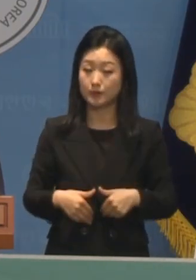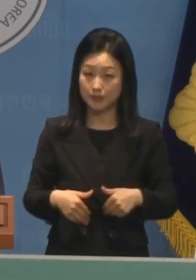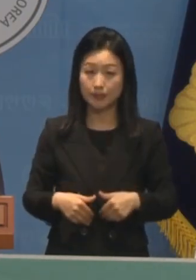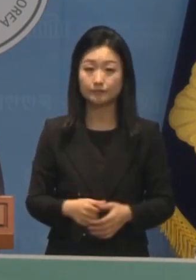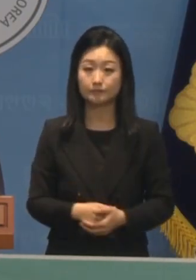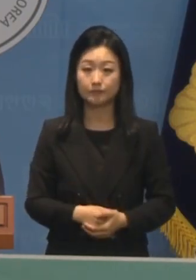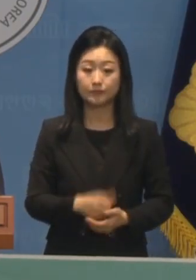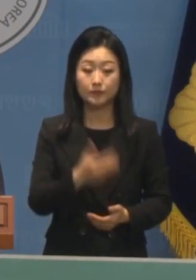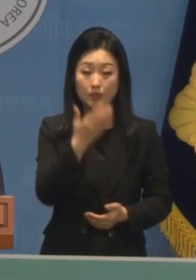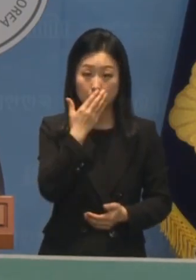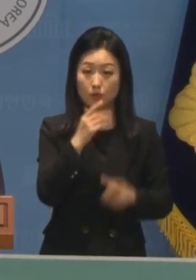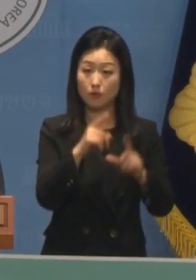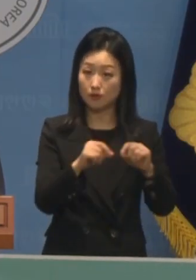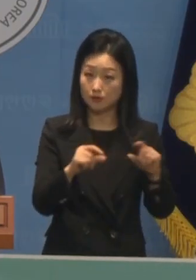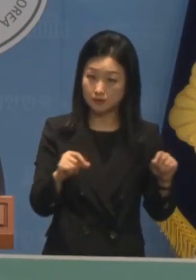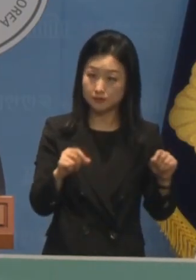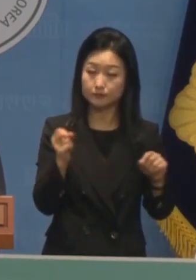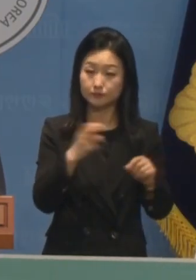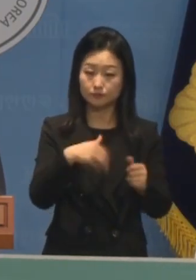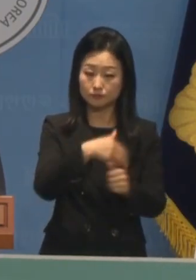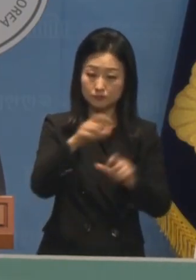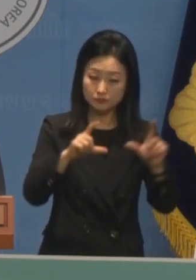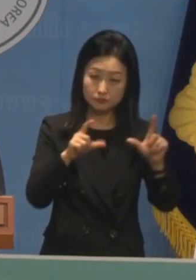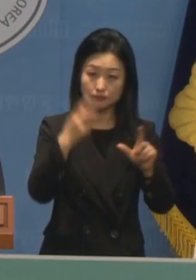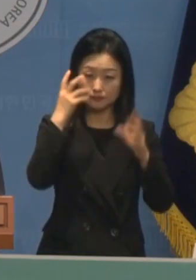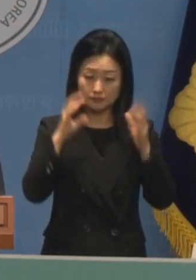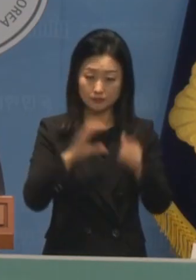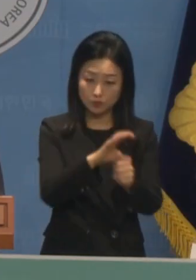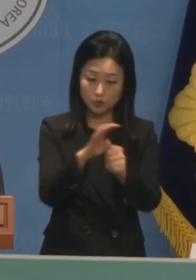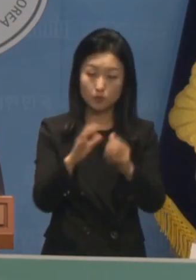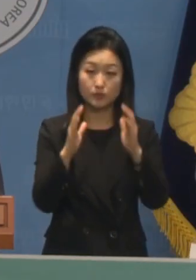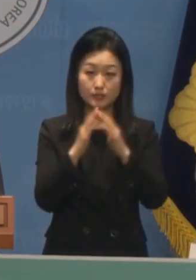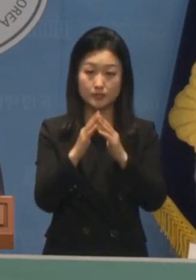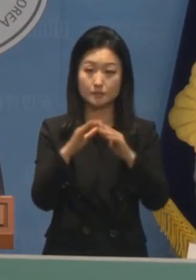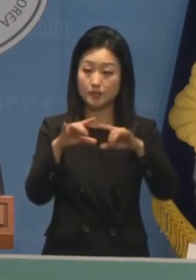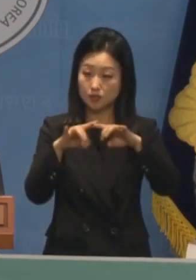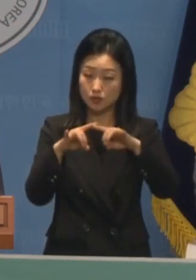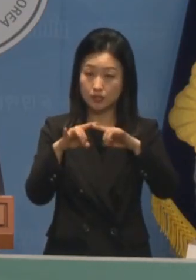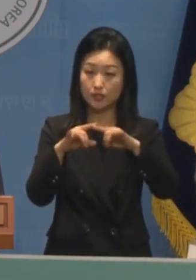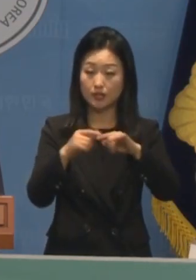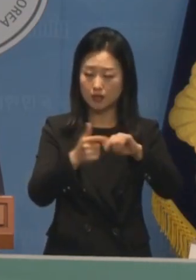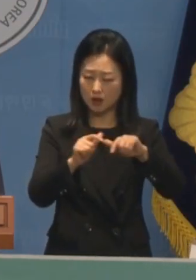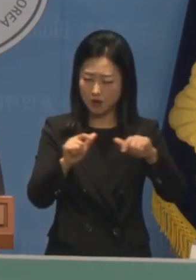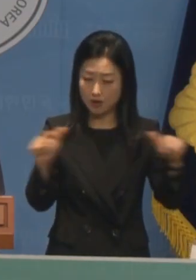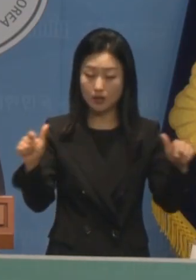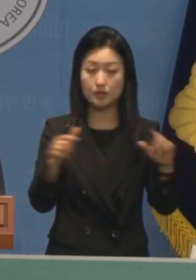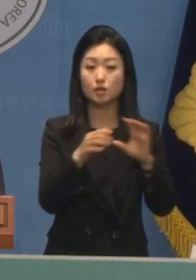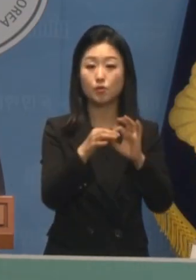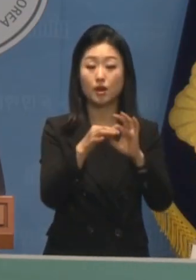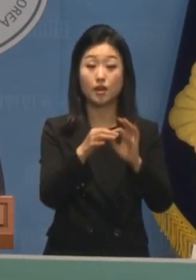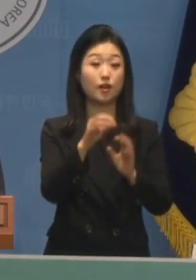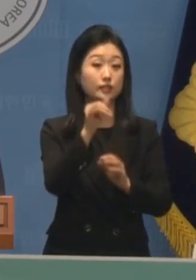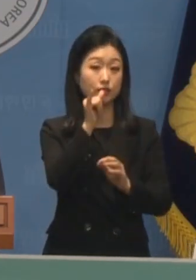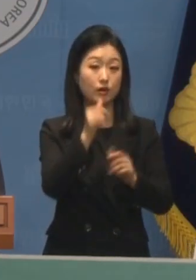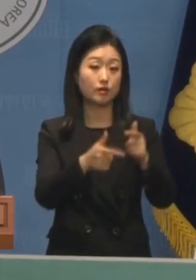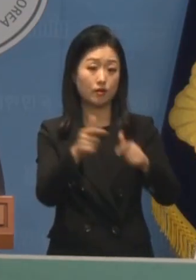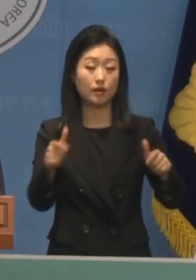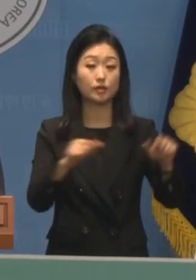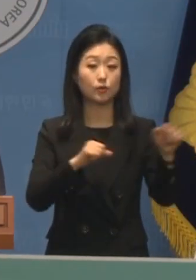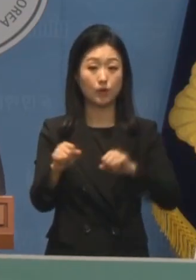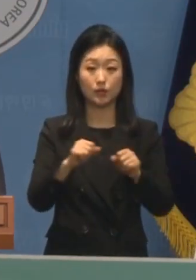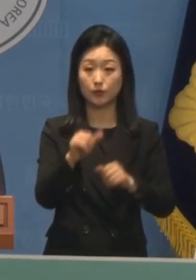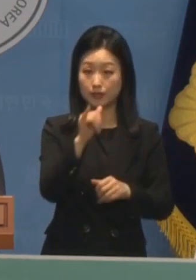사회연대경제는 먹거리, 돌봄, 환경, 에너지, 주택, 교육같이 광범위한 부분에서 다양한 활동을